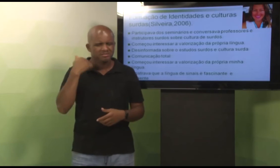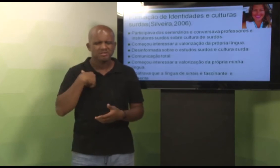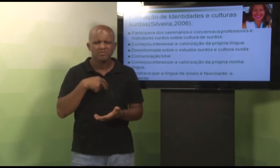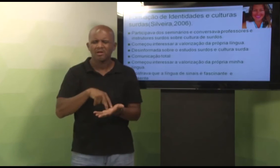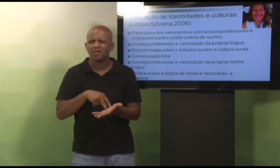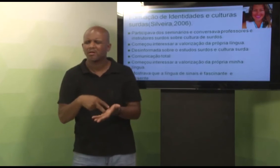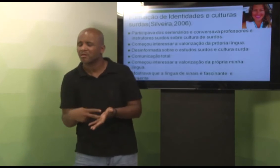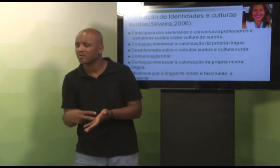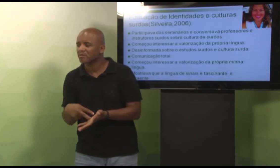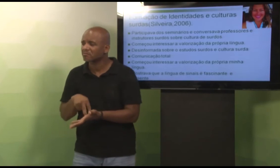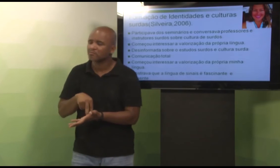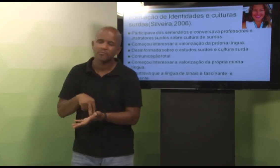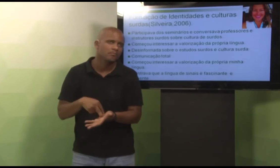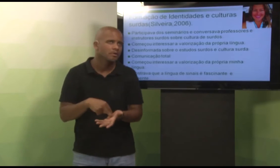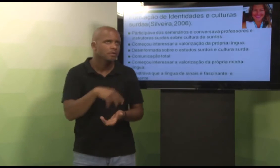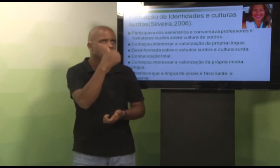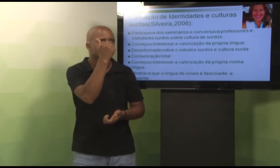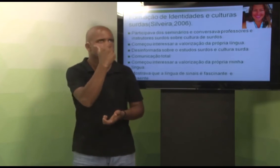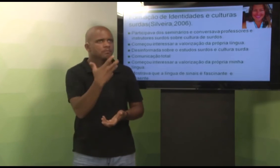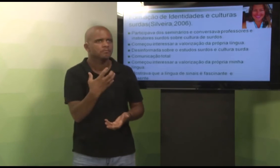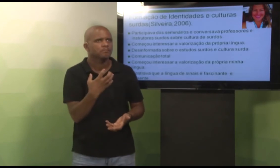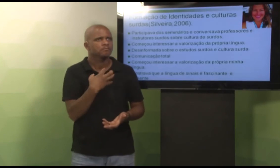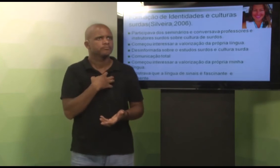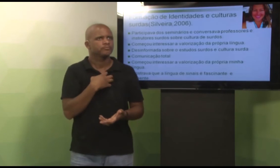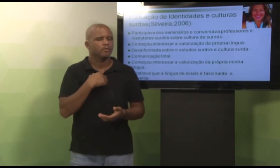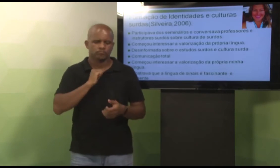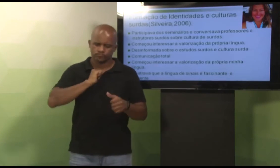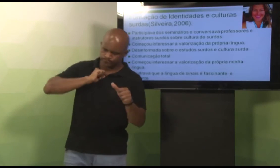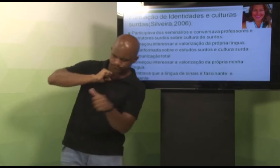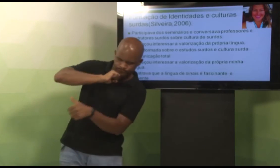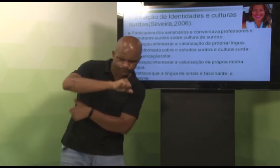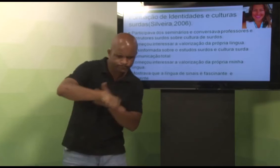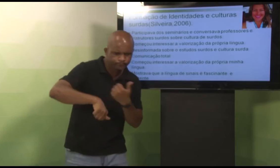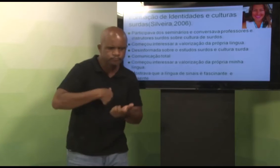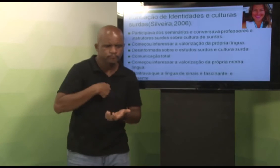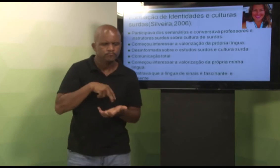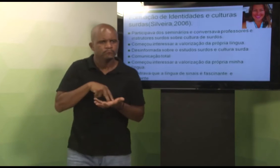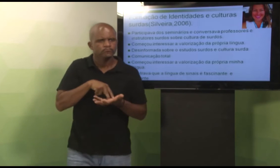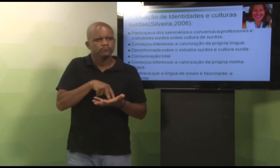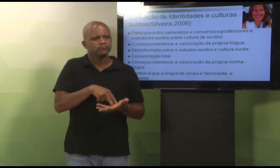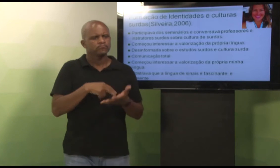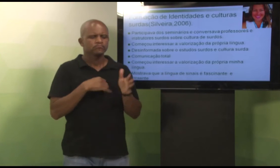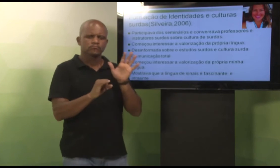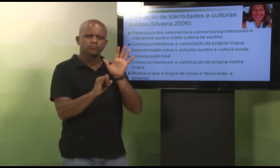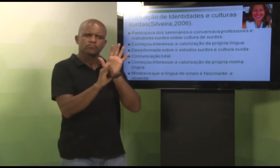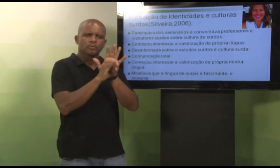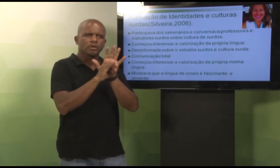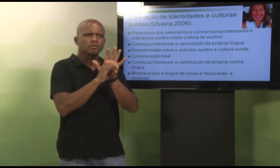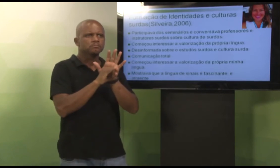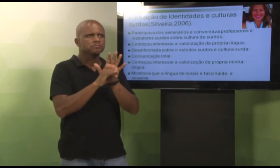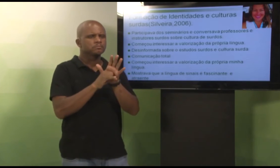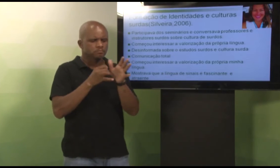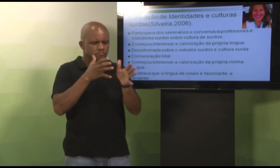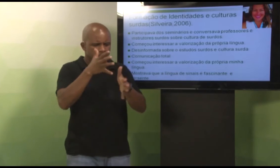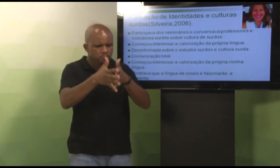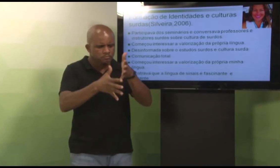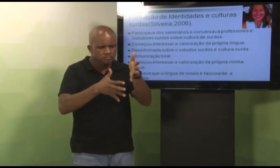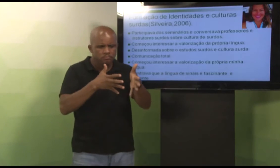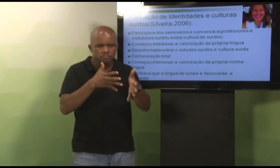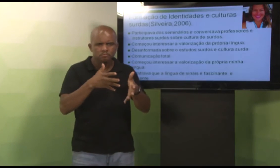cultura surda, ela começou a sensibilizar com aquilo e perceber que, anteriormente